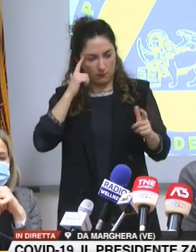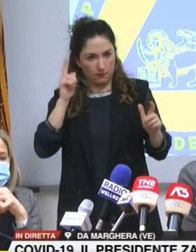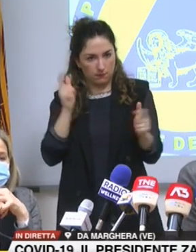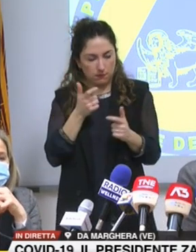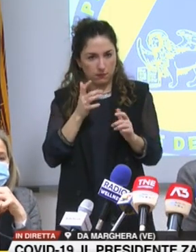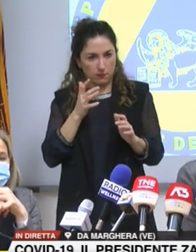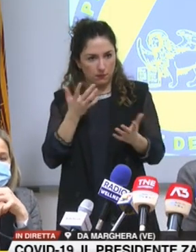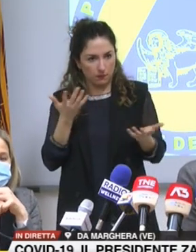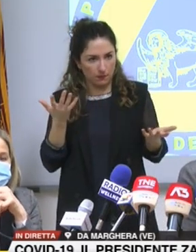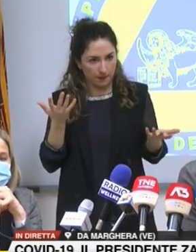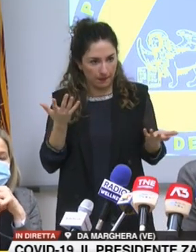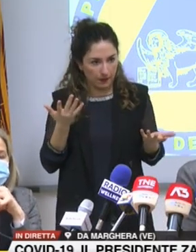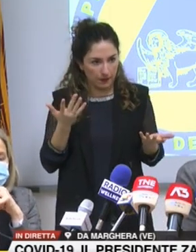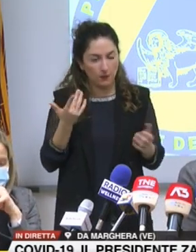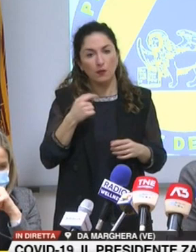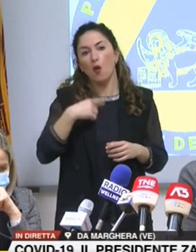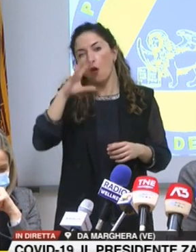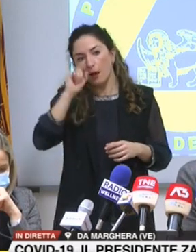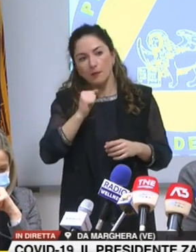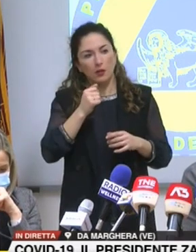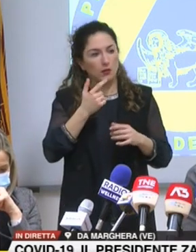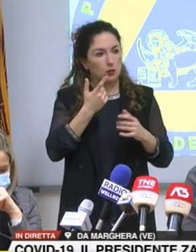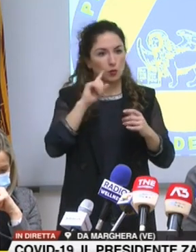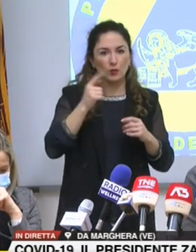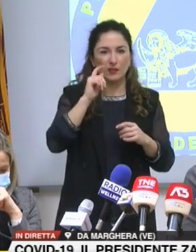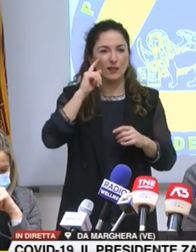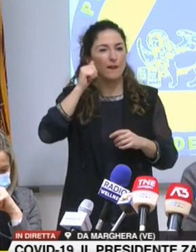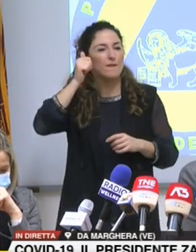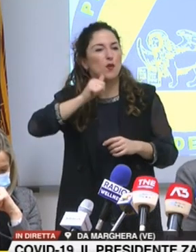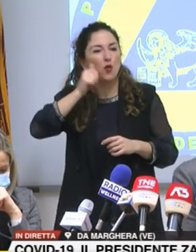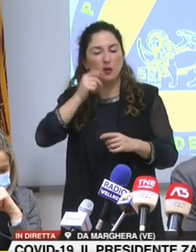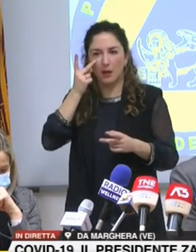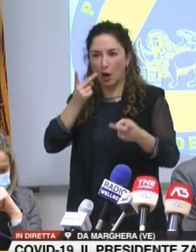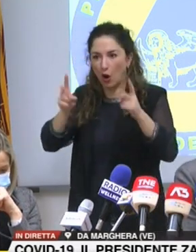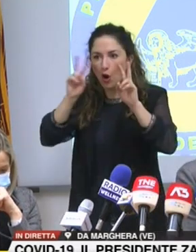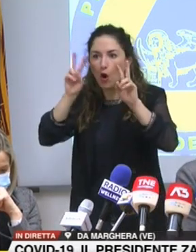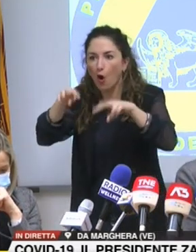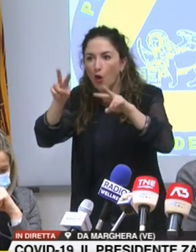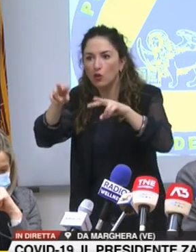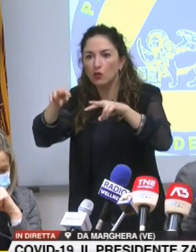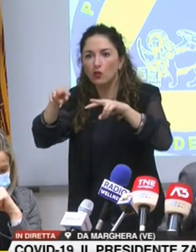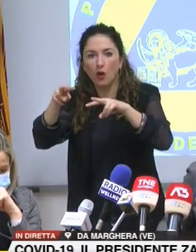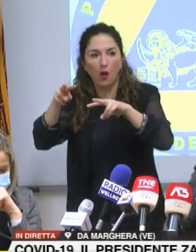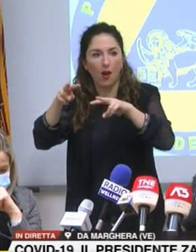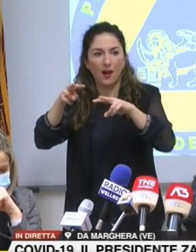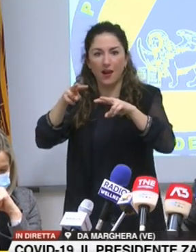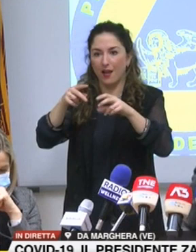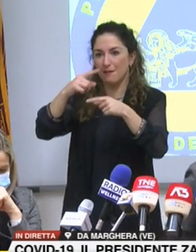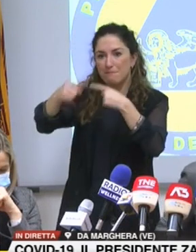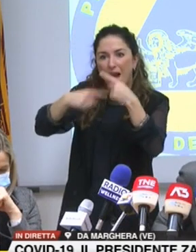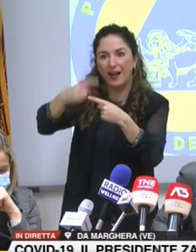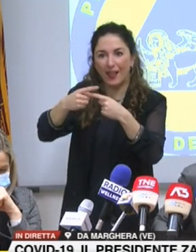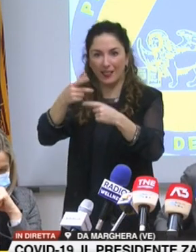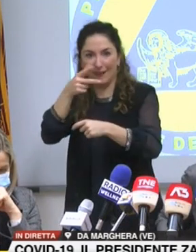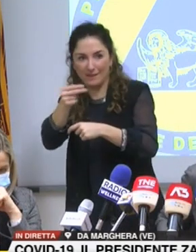perché io capisco che non si riesce a controllare il millesimo, l'ultimo furbo che se riesce a infilare la moglie, il figlio, è